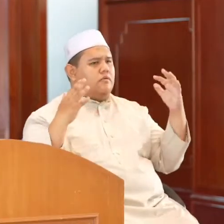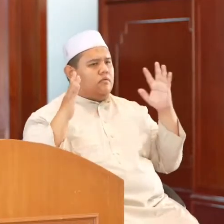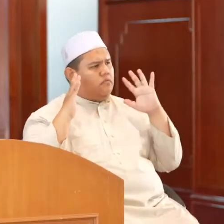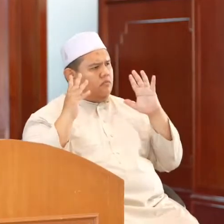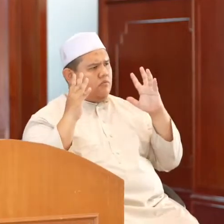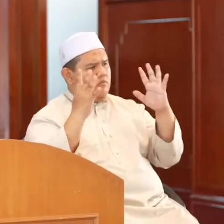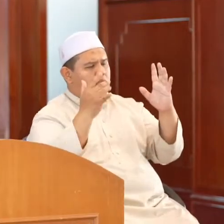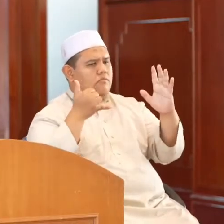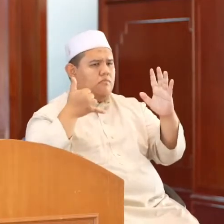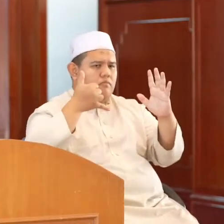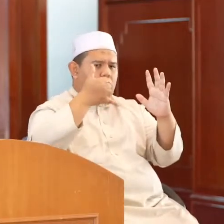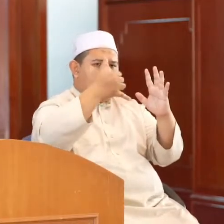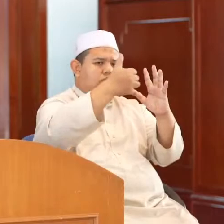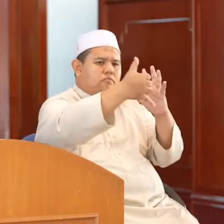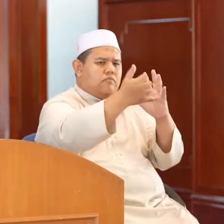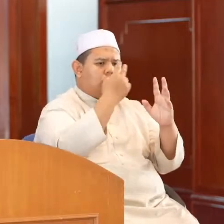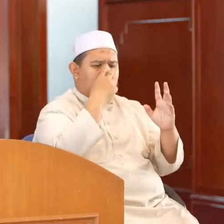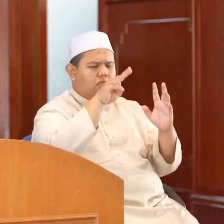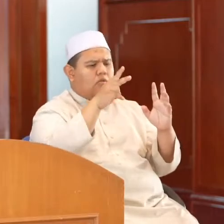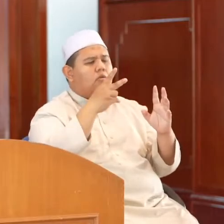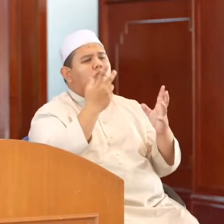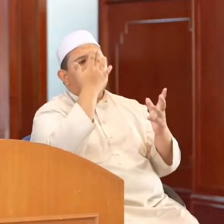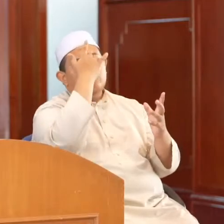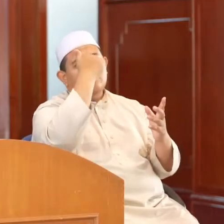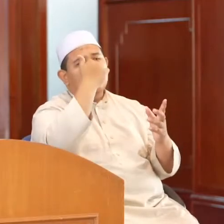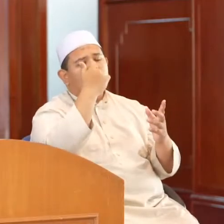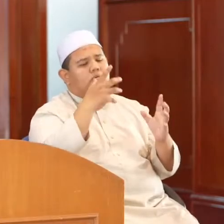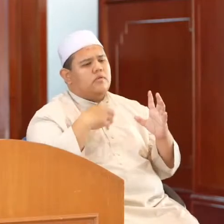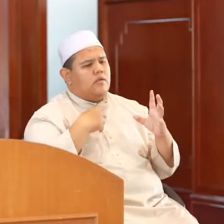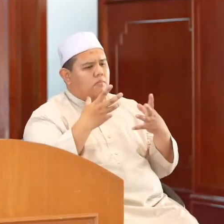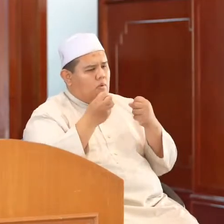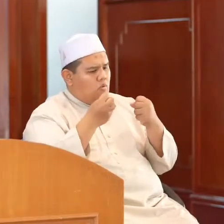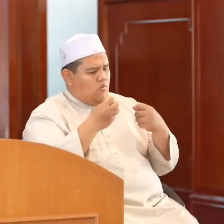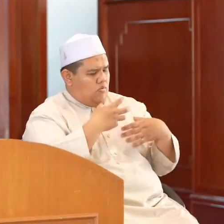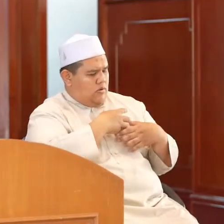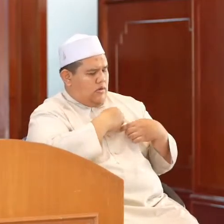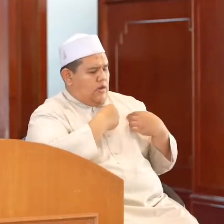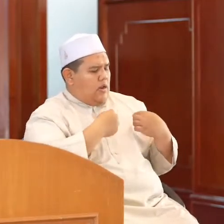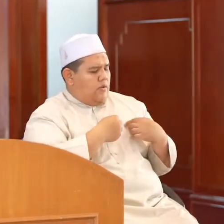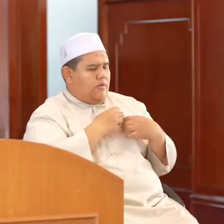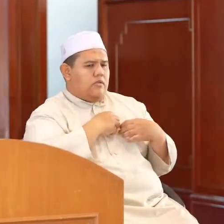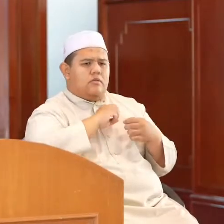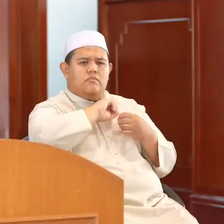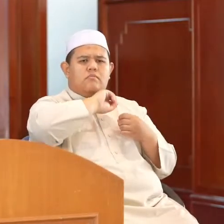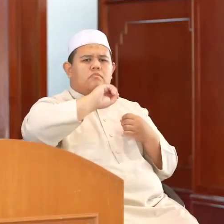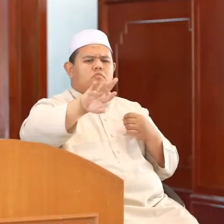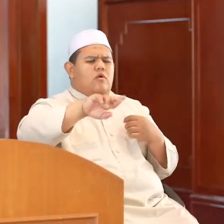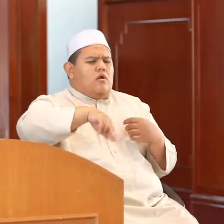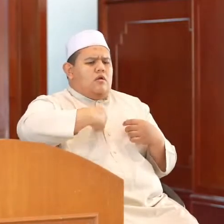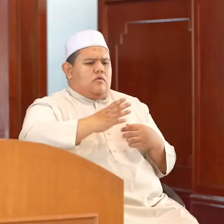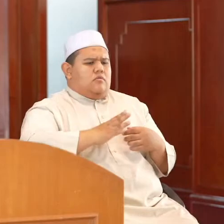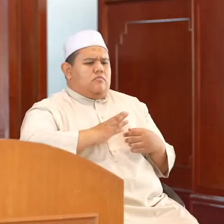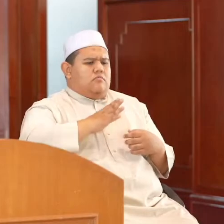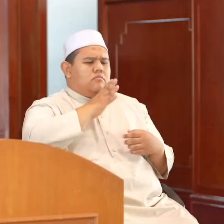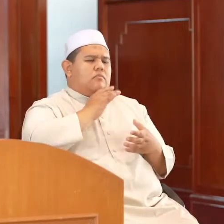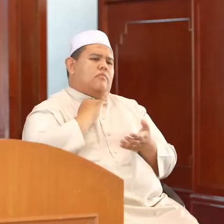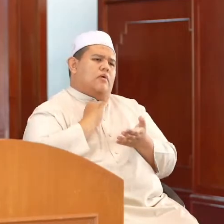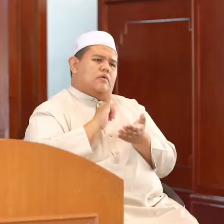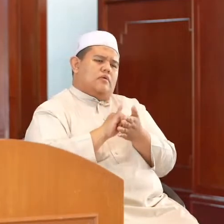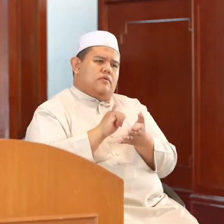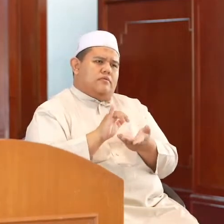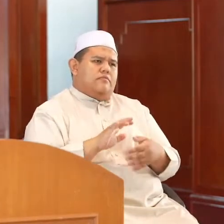Dia nak buang daripada diri dia sehingga orang tak tengok pada dia macam tu.